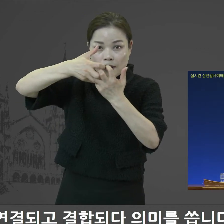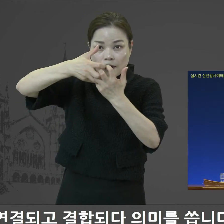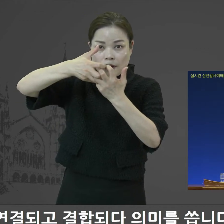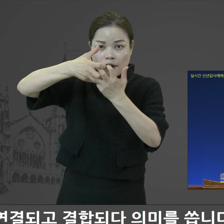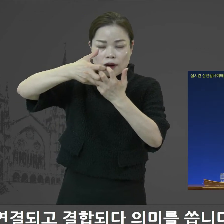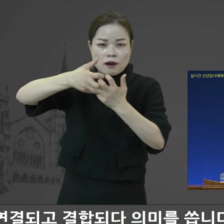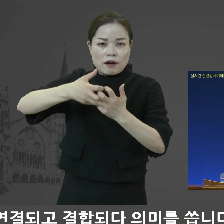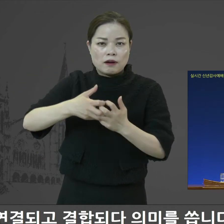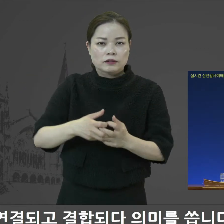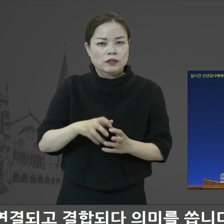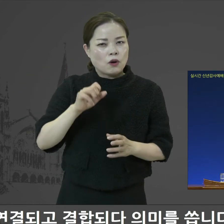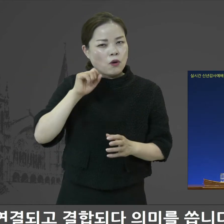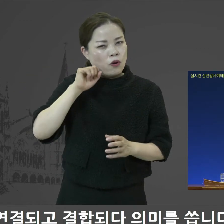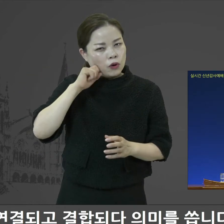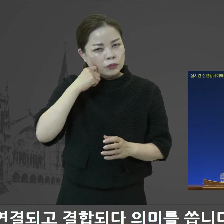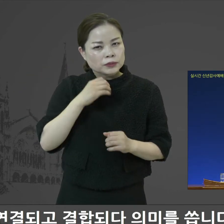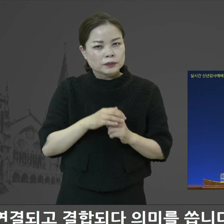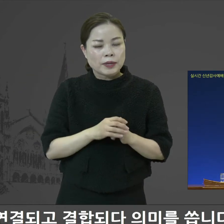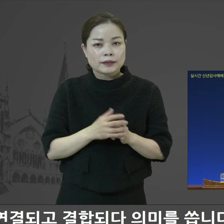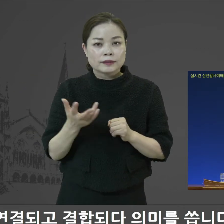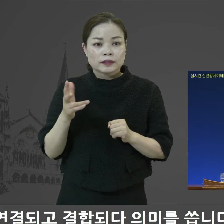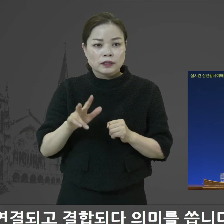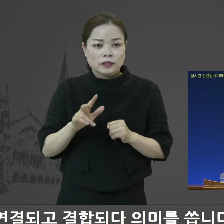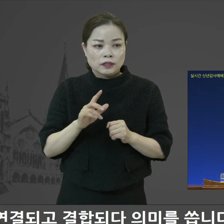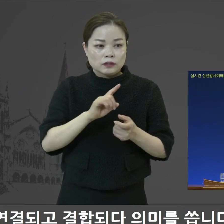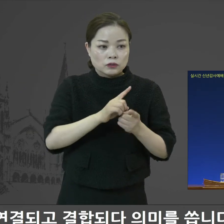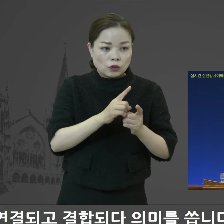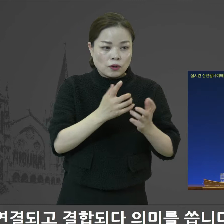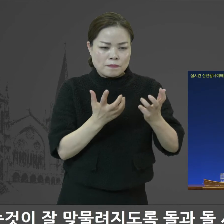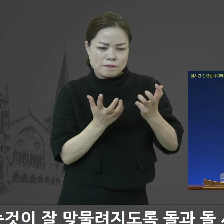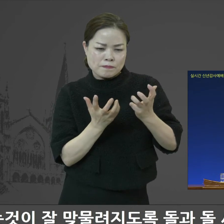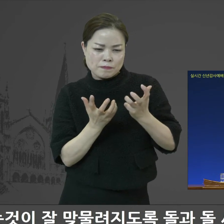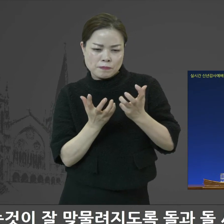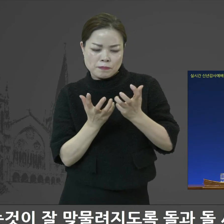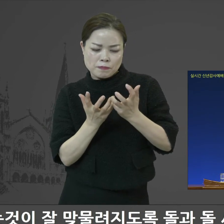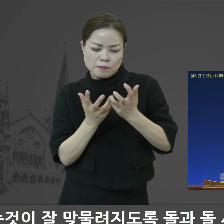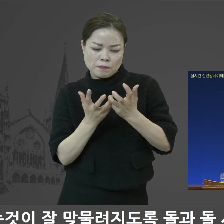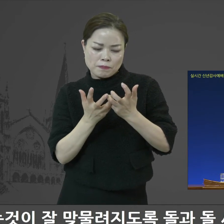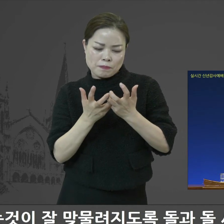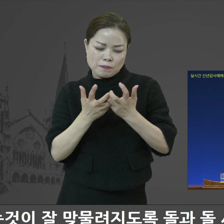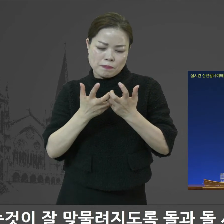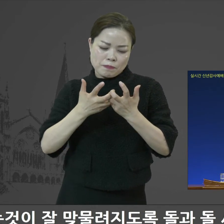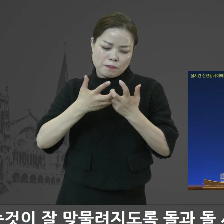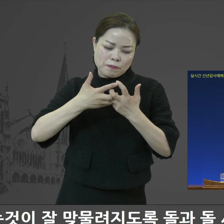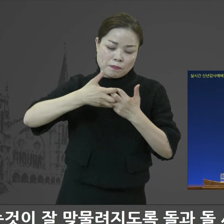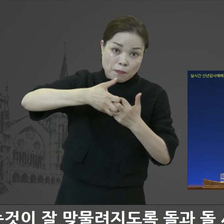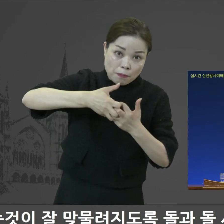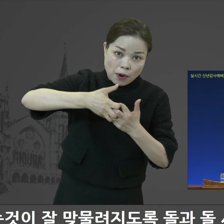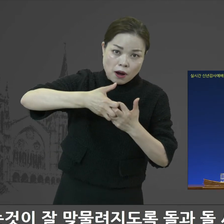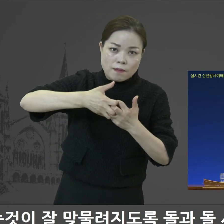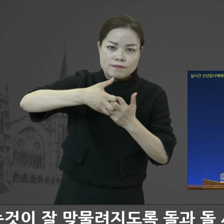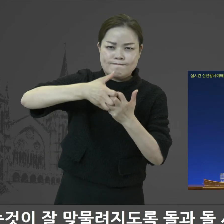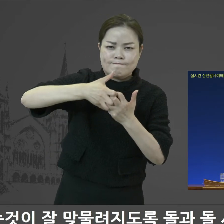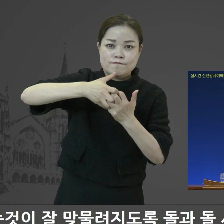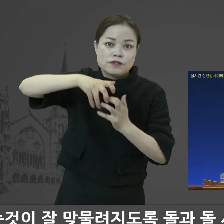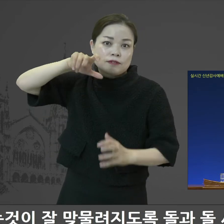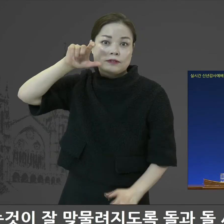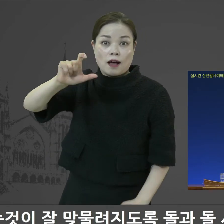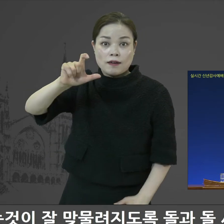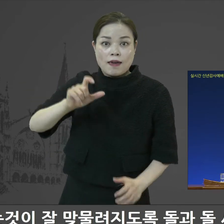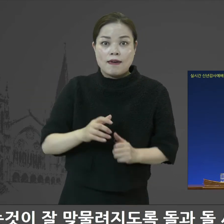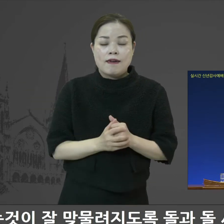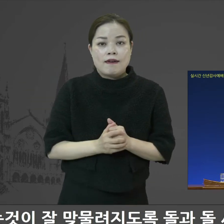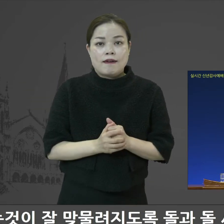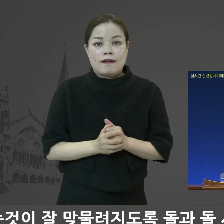어려워서 그렇지 한번 이렇게 연결되고 결합이 되어지면 내구성이 굉장히 강합니다. 자,